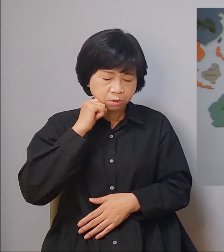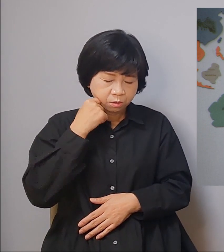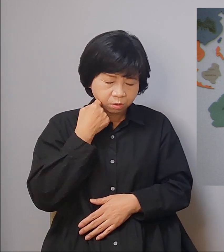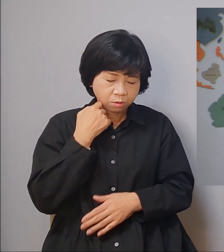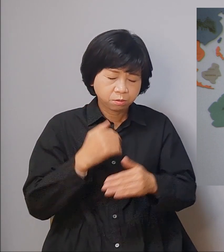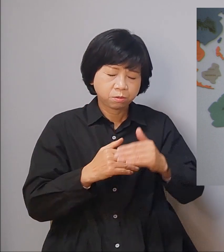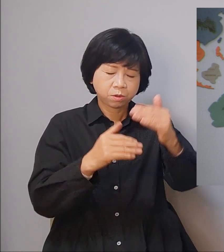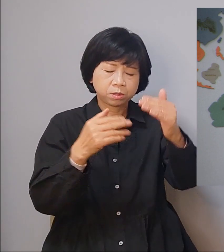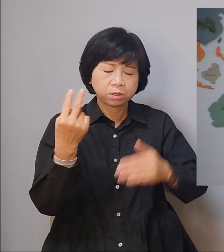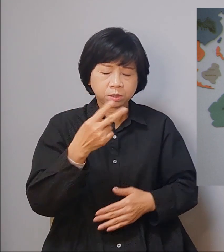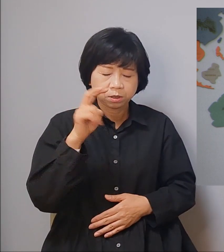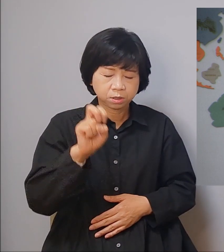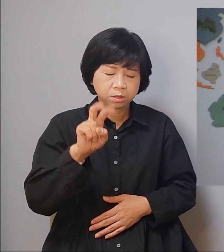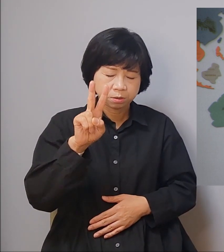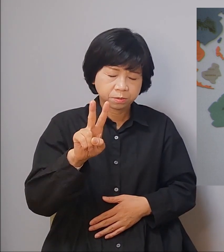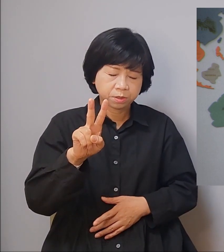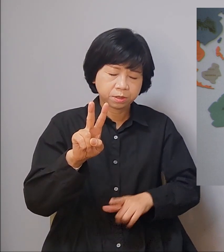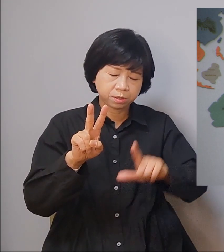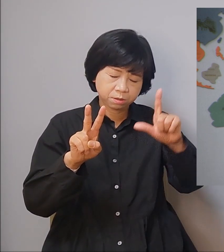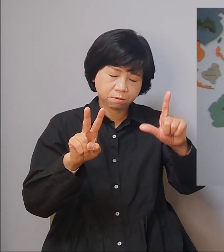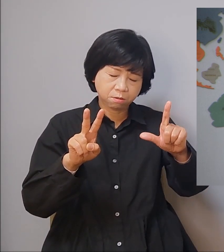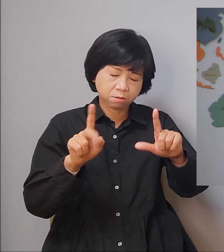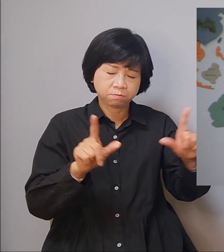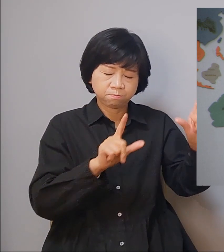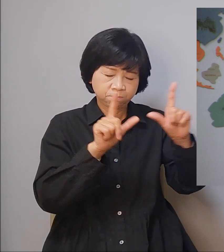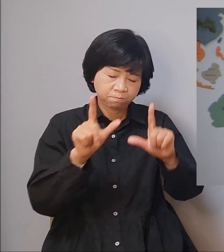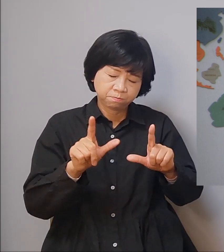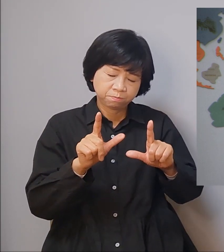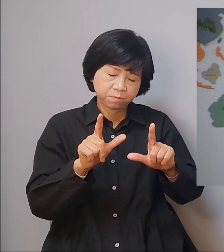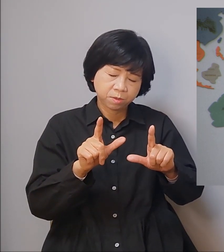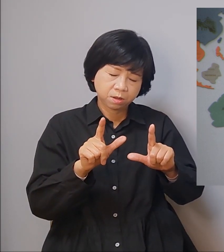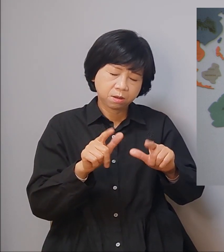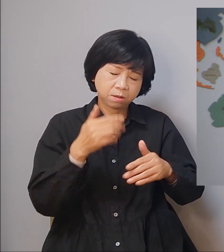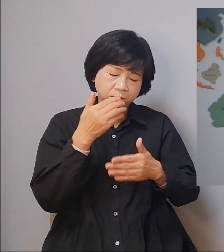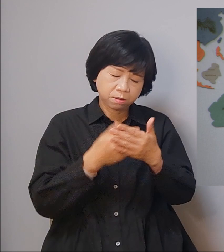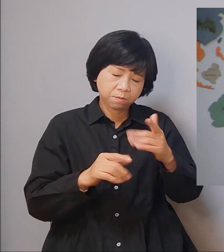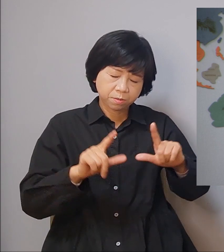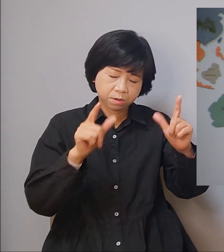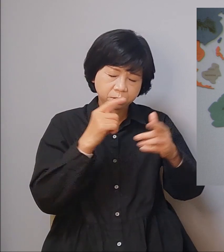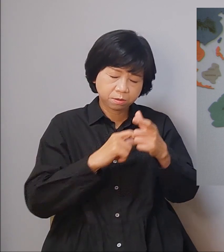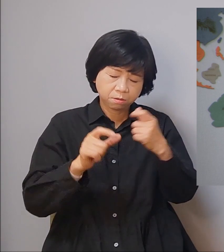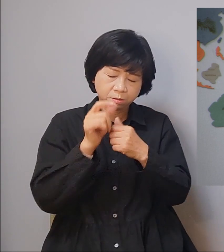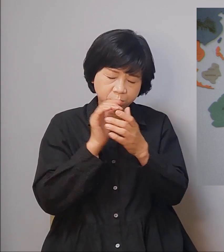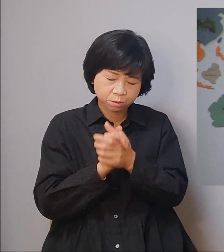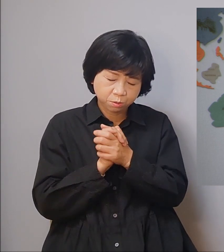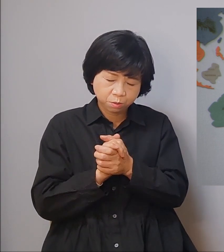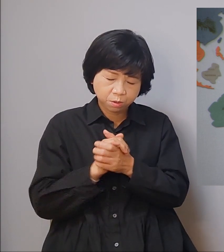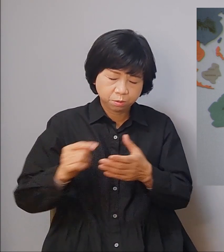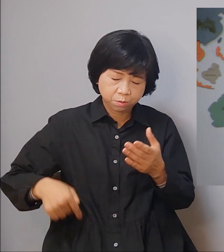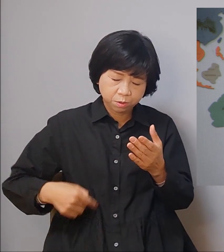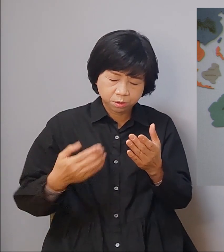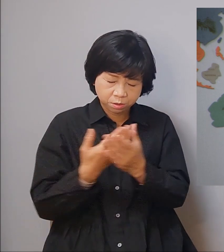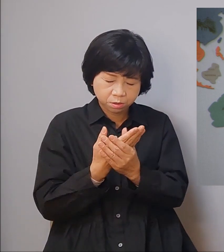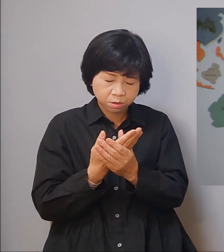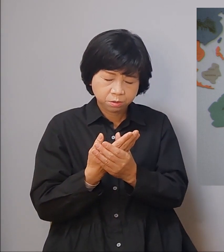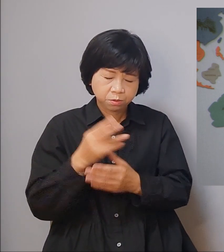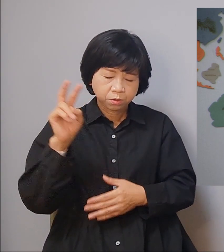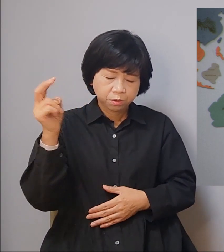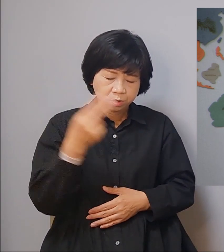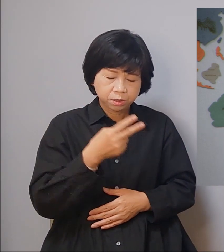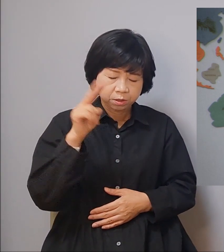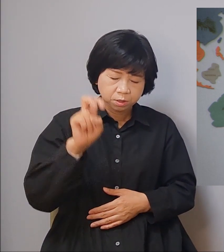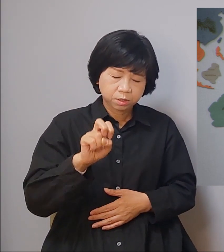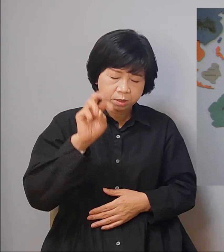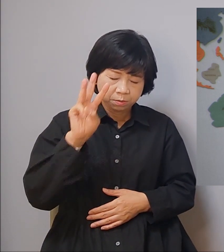과정들을 2022년 보내고 있는데 하나님, 남은 열 며칠 동안 하나님 앞에 더 기도하고 회개하며 다시